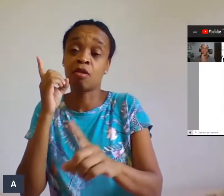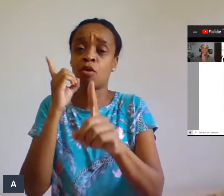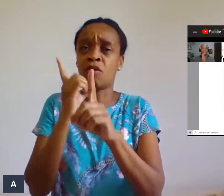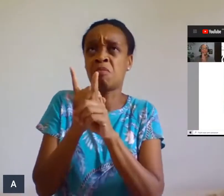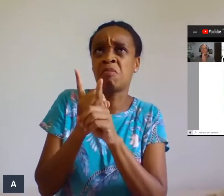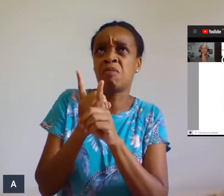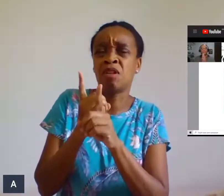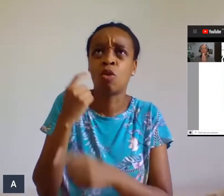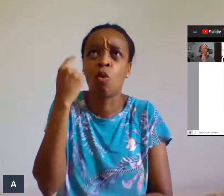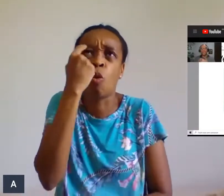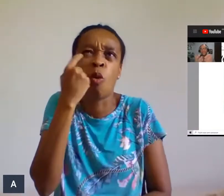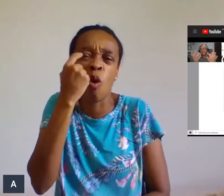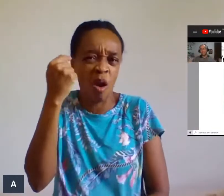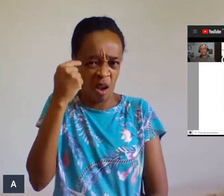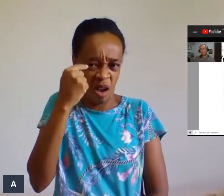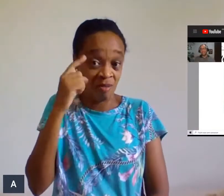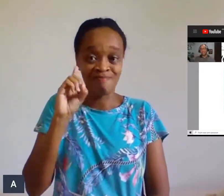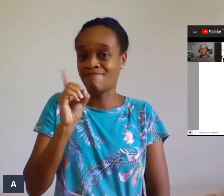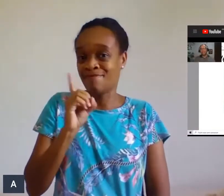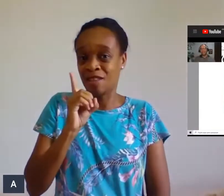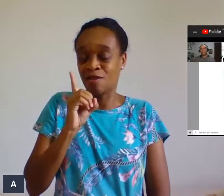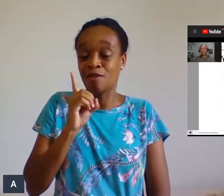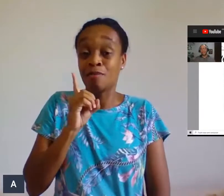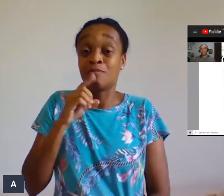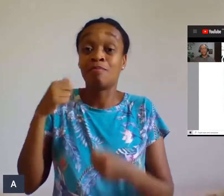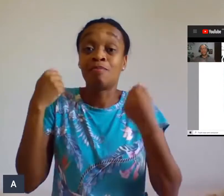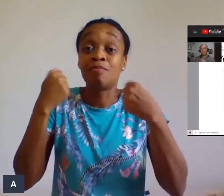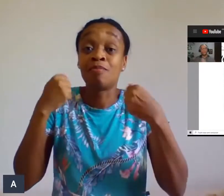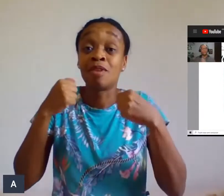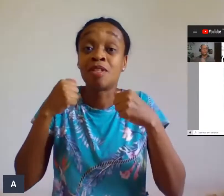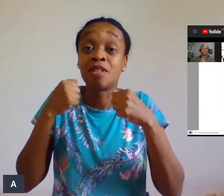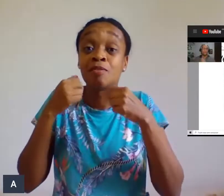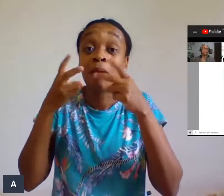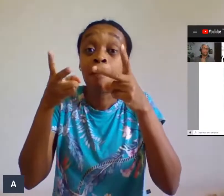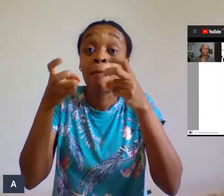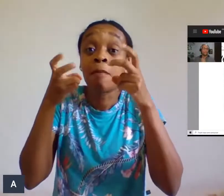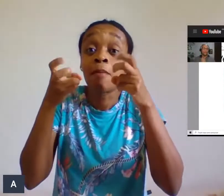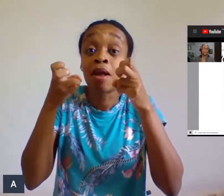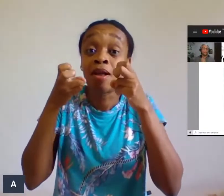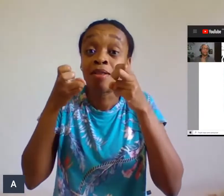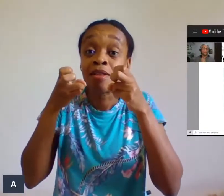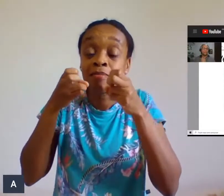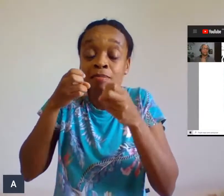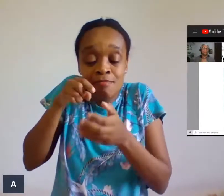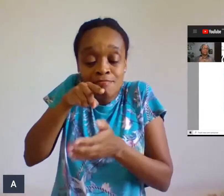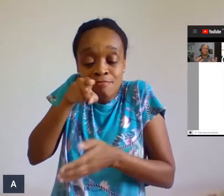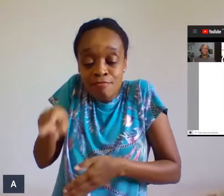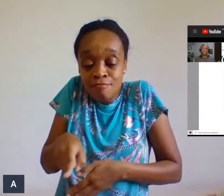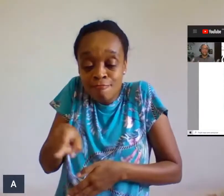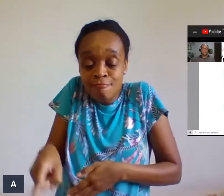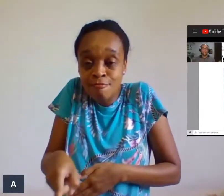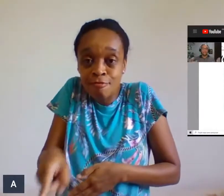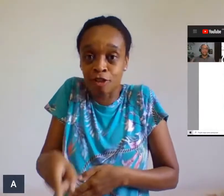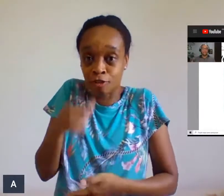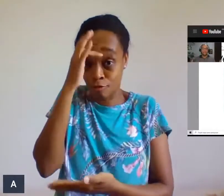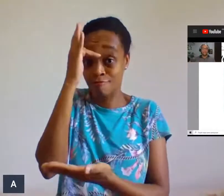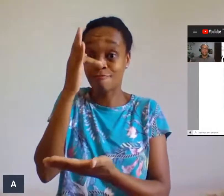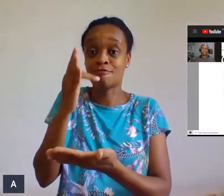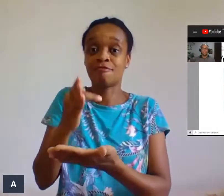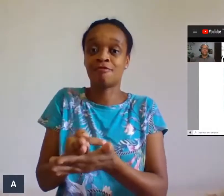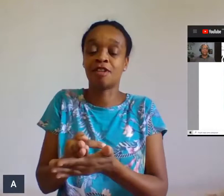humanos. Precisamos ver além do véu que nos tampa os olhos para que possamos ver de fato